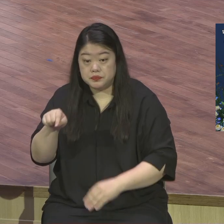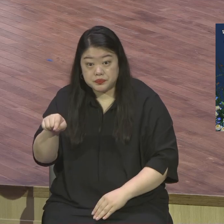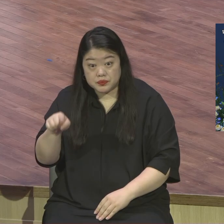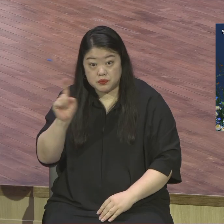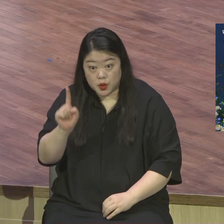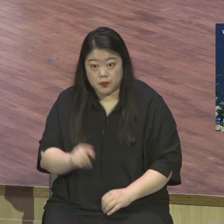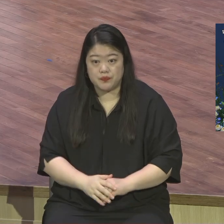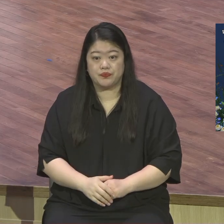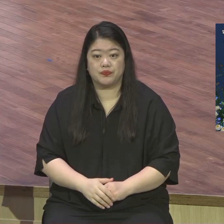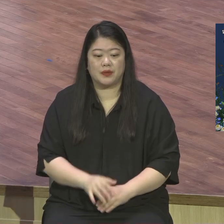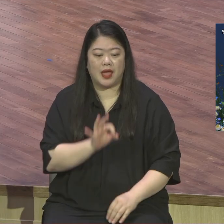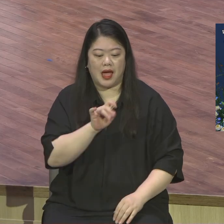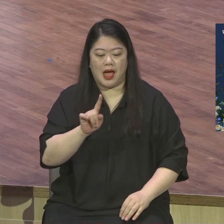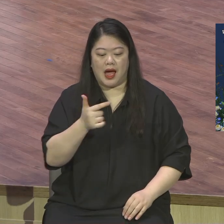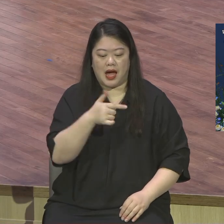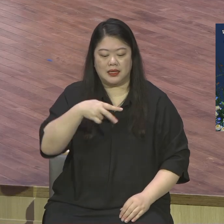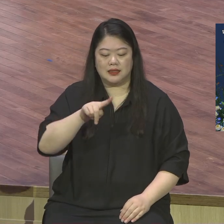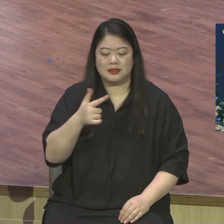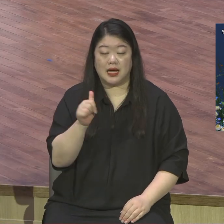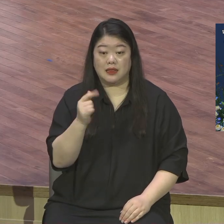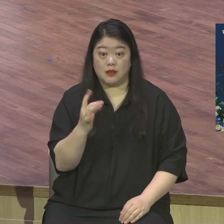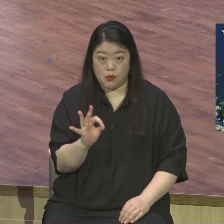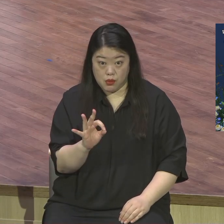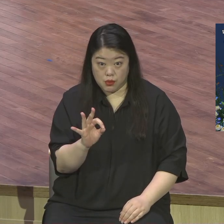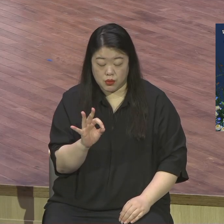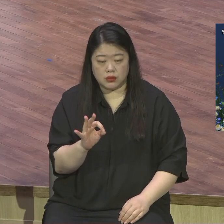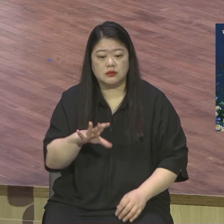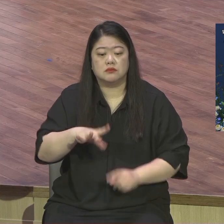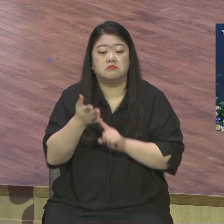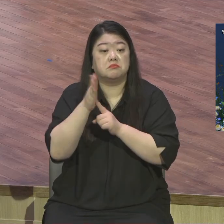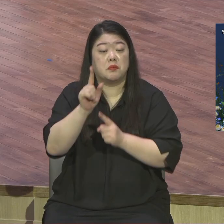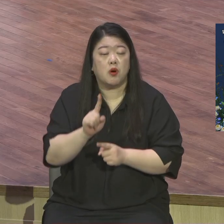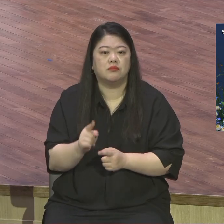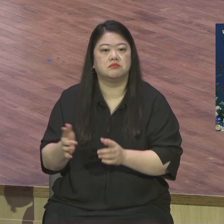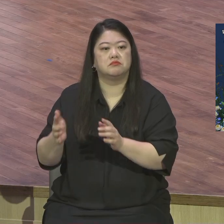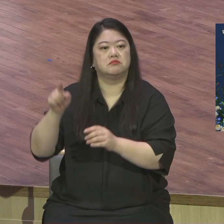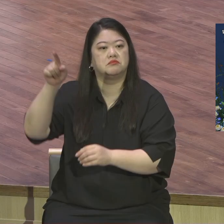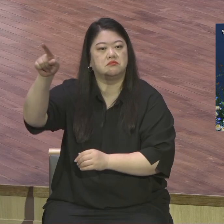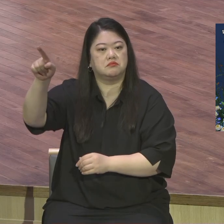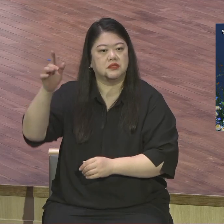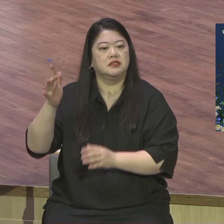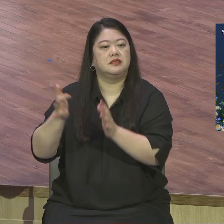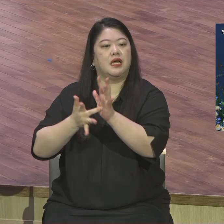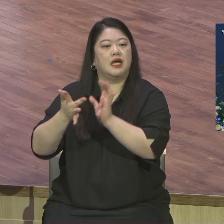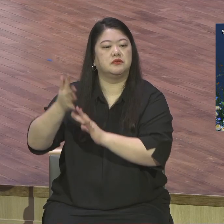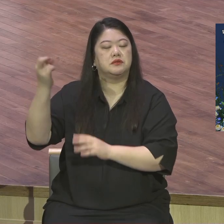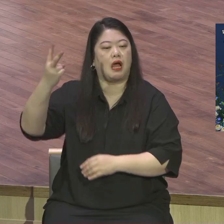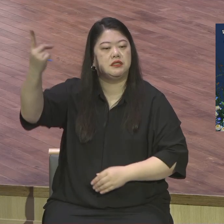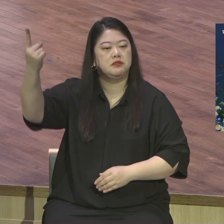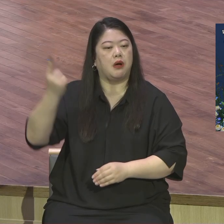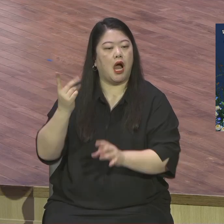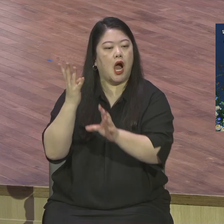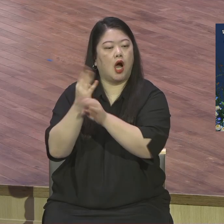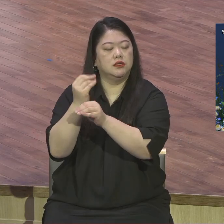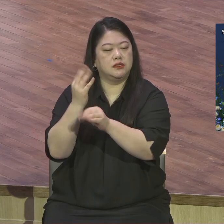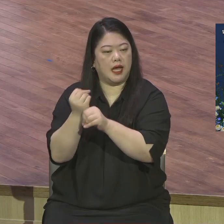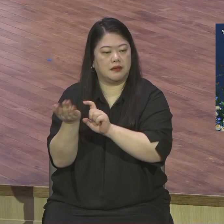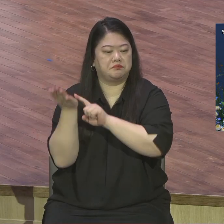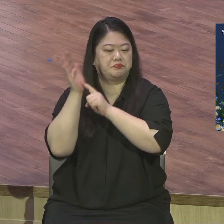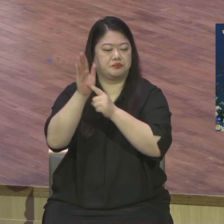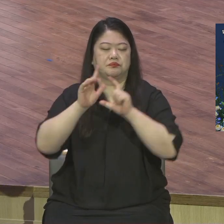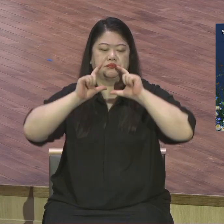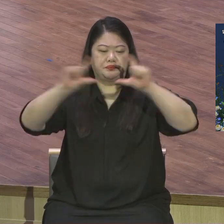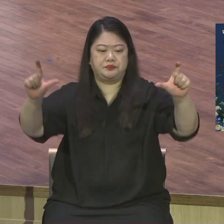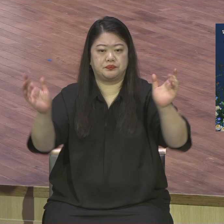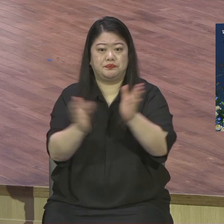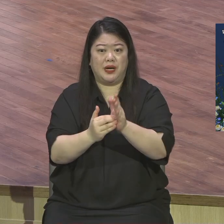몇 년 몇 년 몇 년 온다는데 실패했다고 안 했단 말이에요. 종말 예언이 실패를 했어요. 이렇게 되니까 이제는 뭘